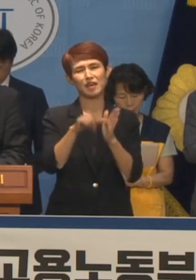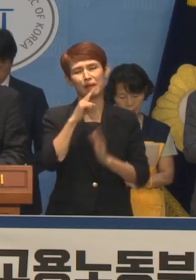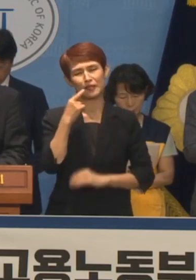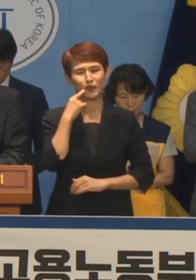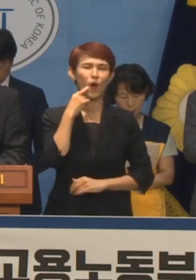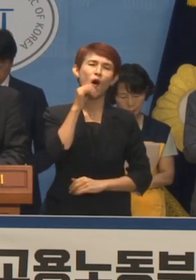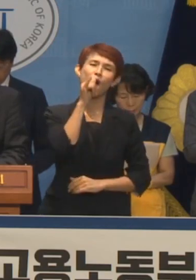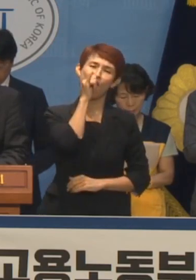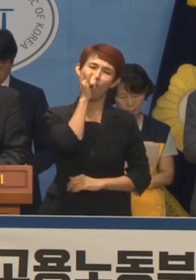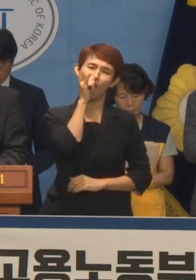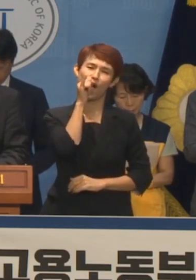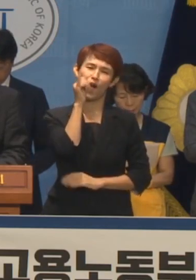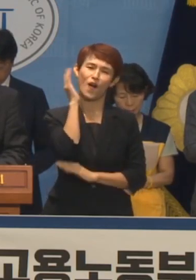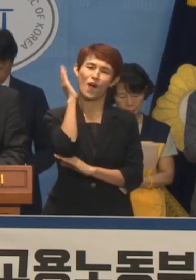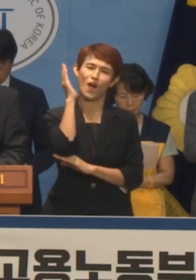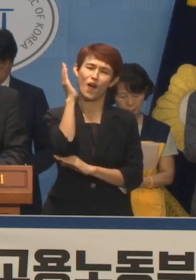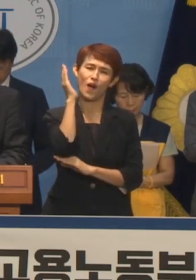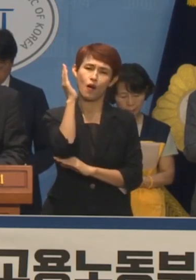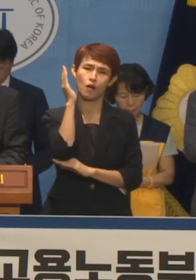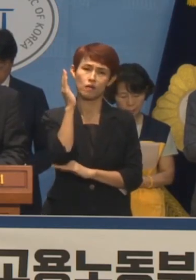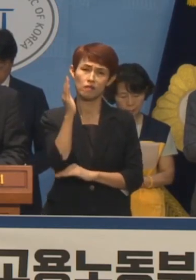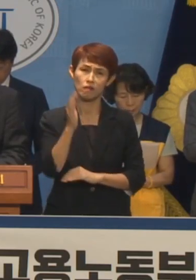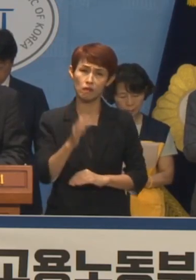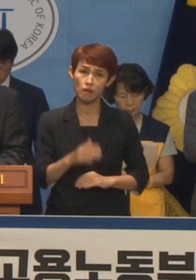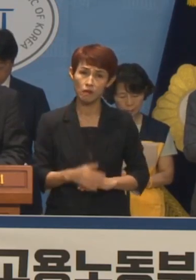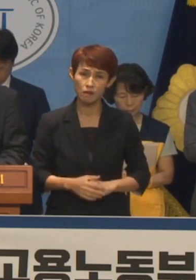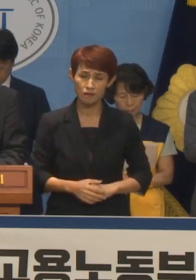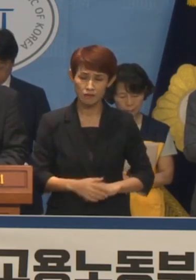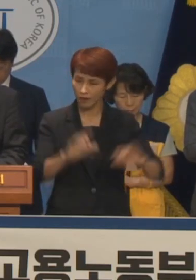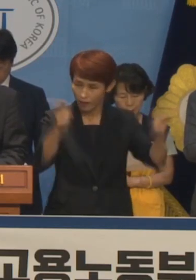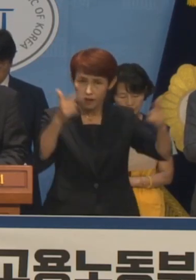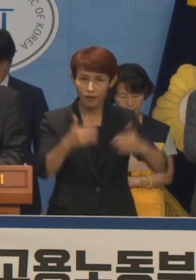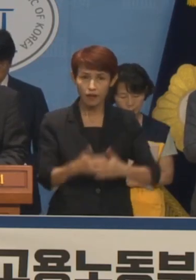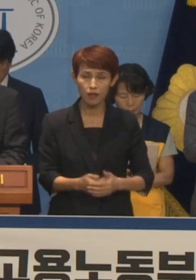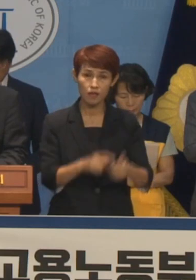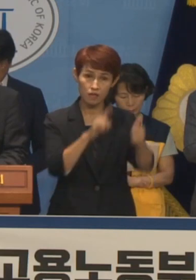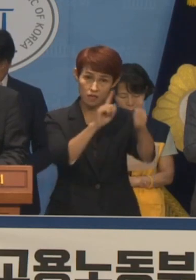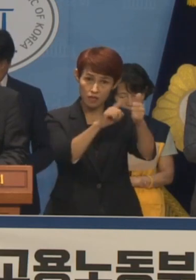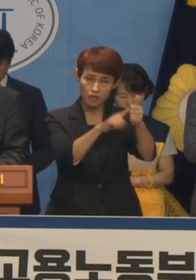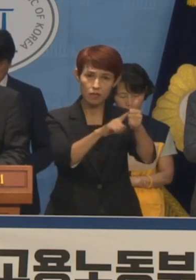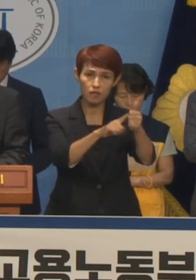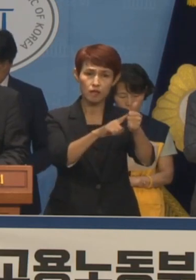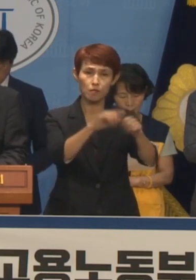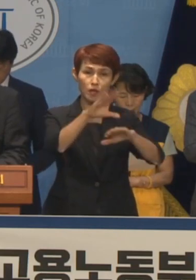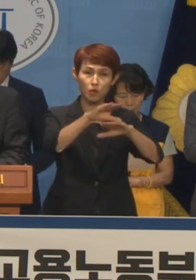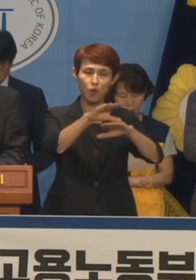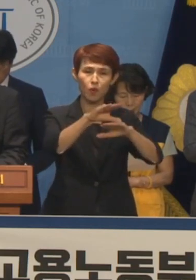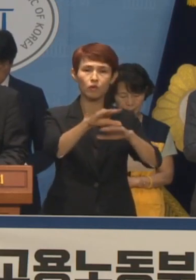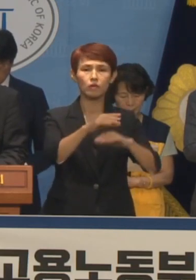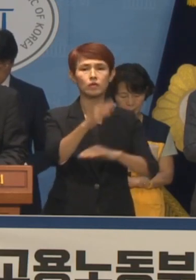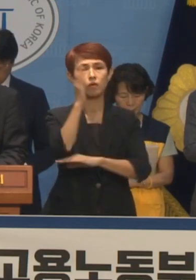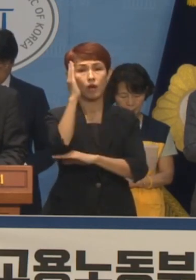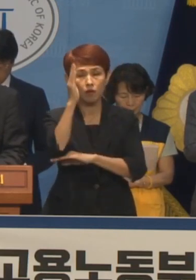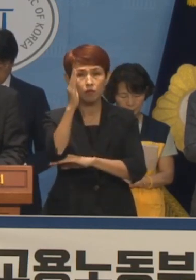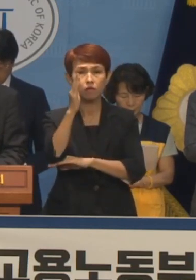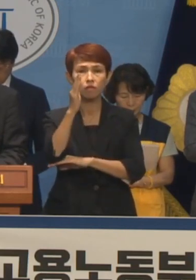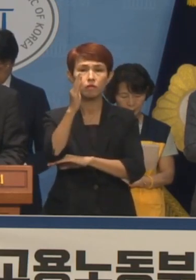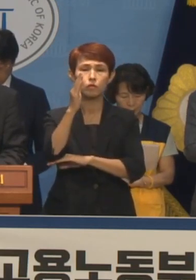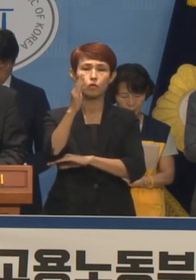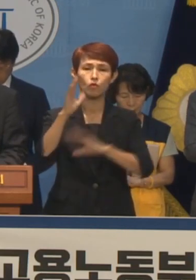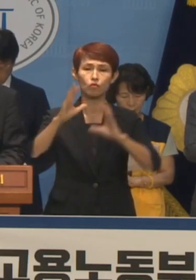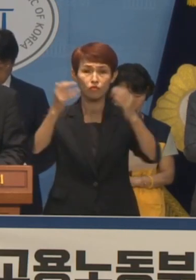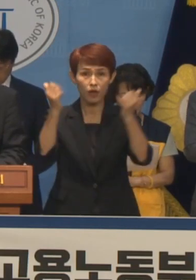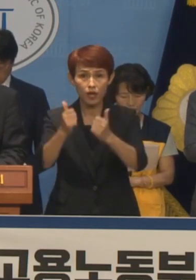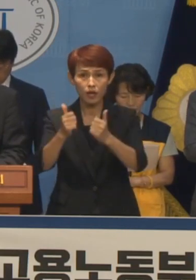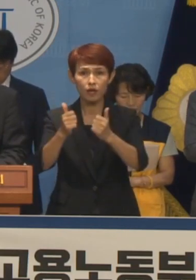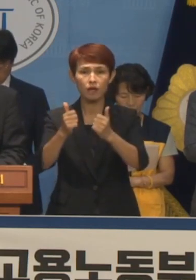하는 경향이 있다고 너스레를 떤다. 아니다. 그는 방송에서, 강연에서, 연설에서,